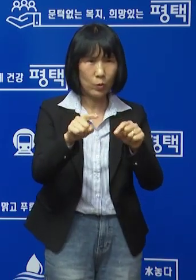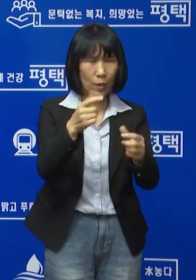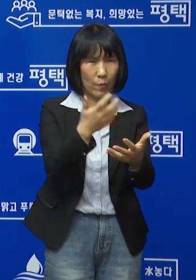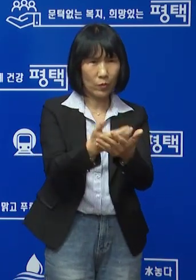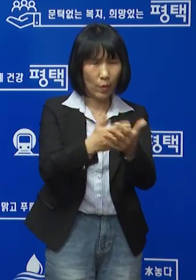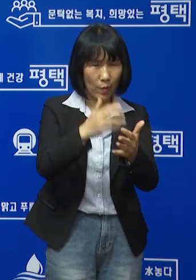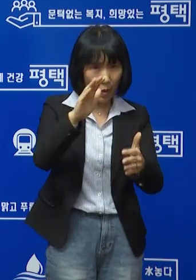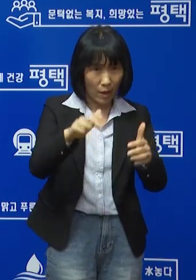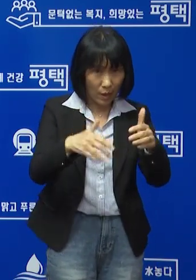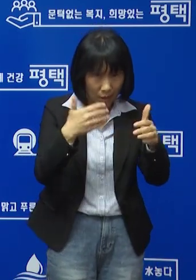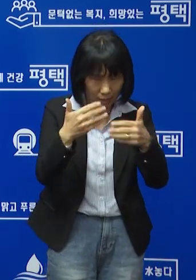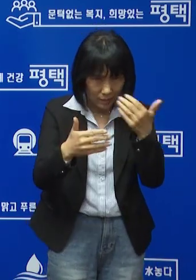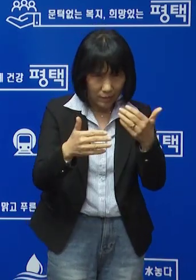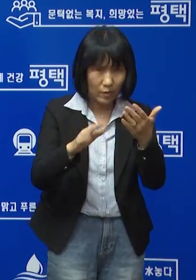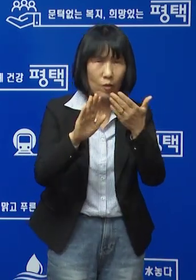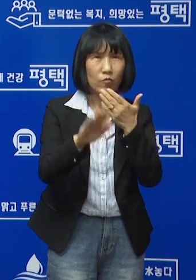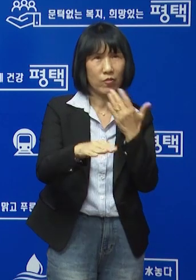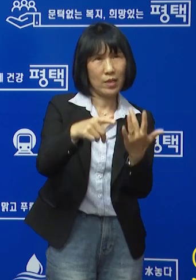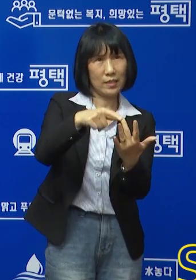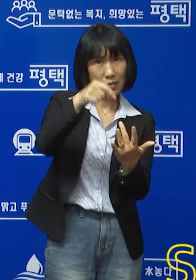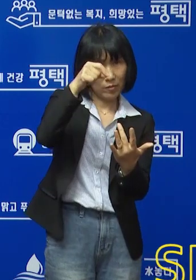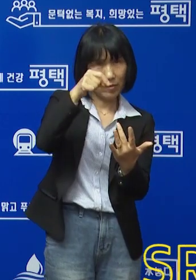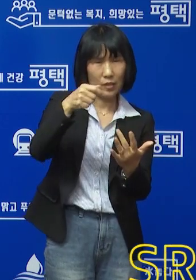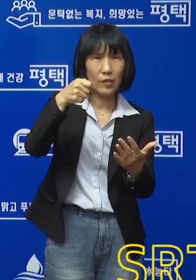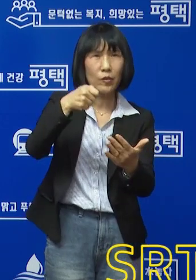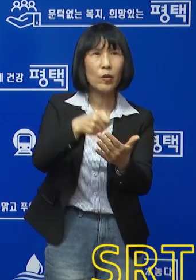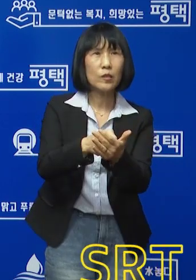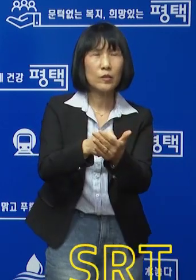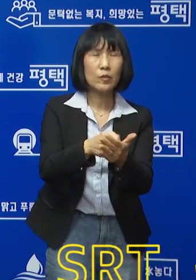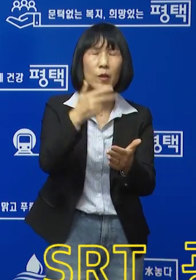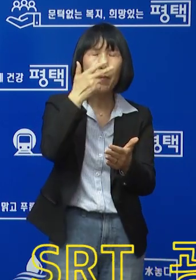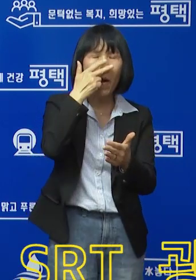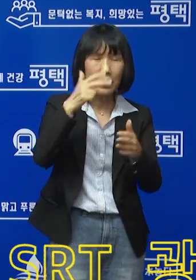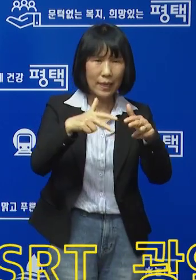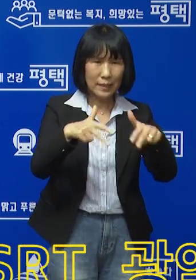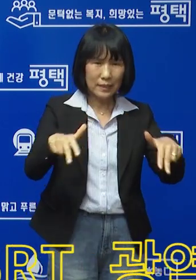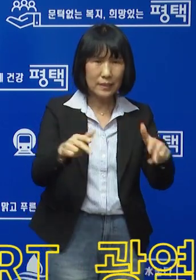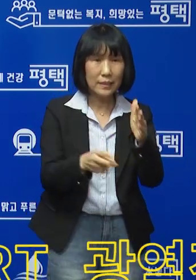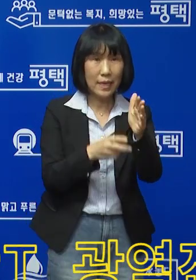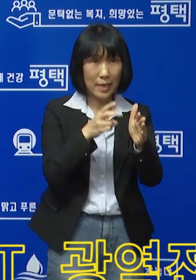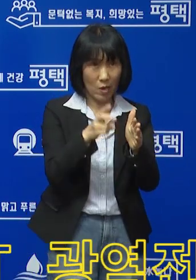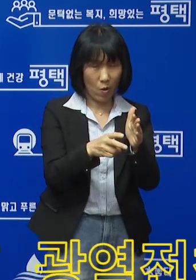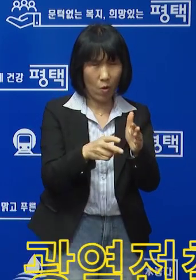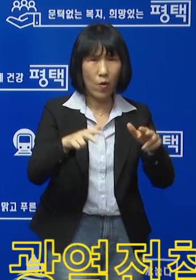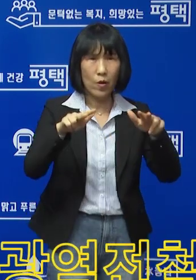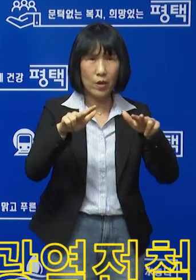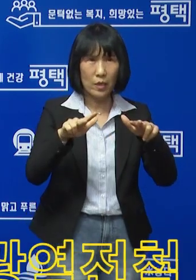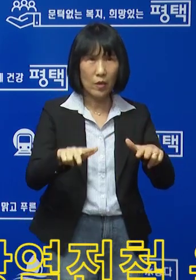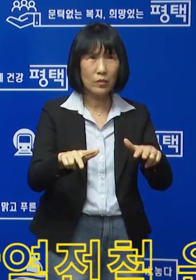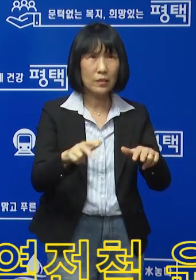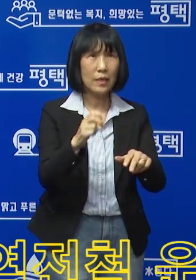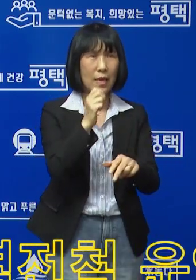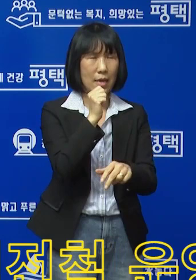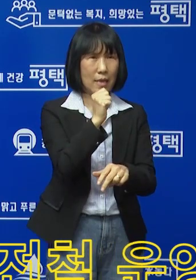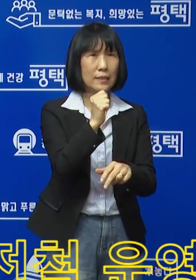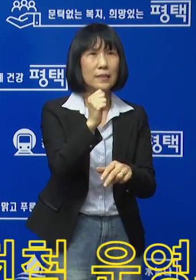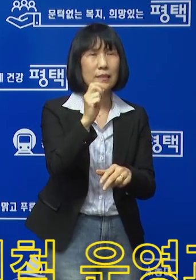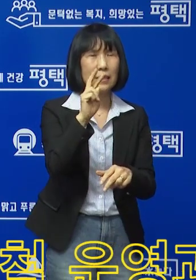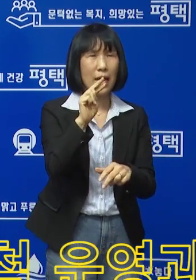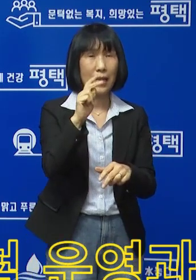선정되었습니다. 평택 지지역은 잘 아시다시피 현재 광역 전철과 SRT